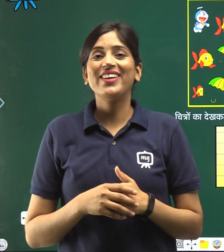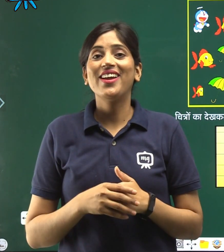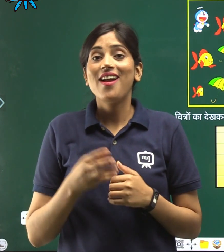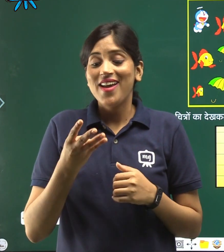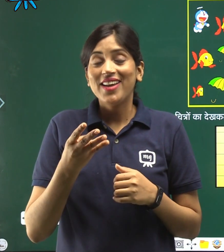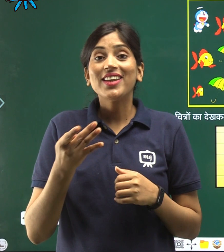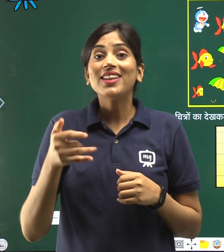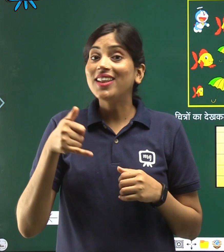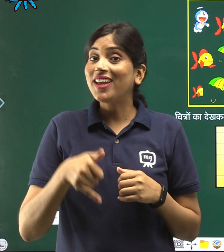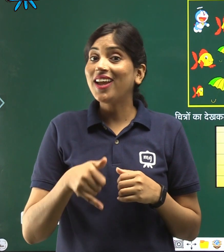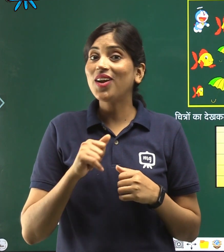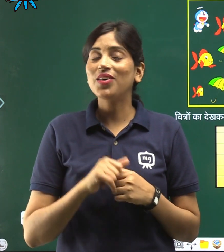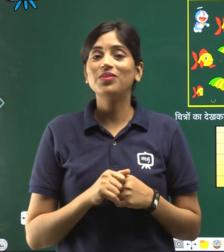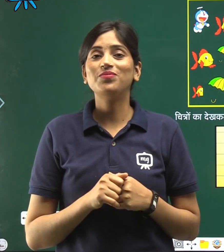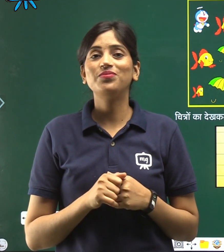कितनी है?